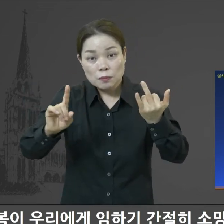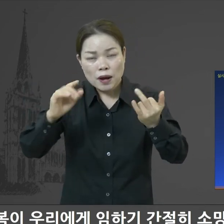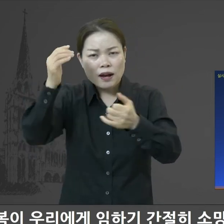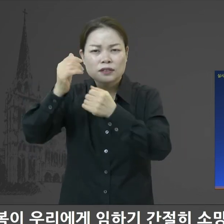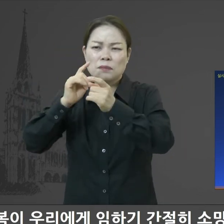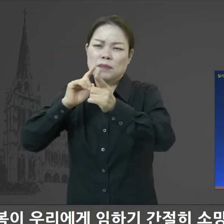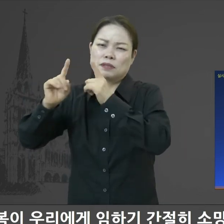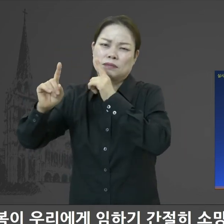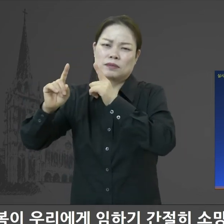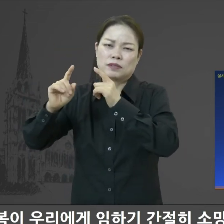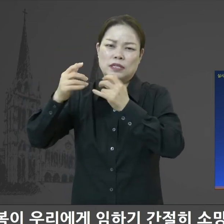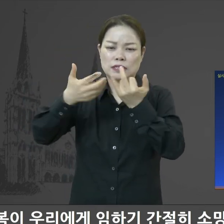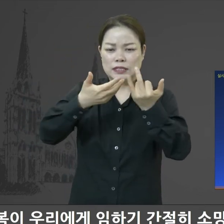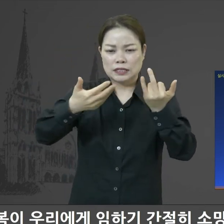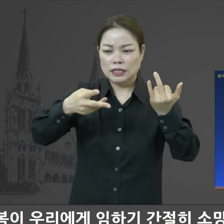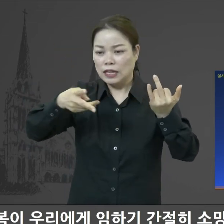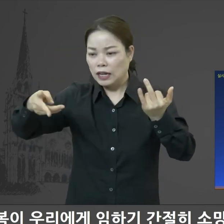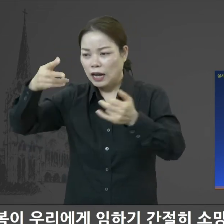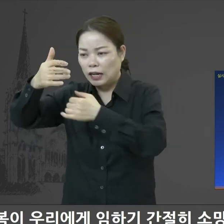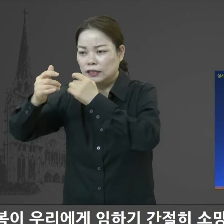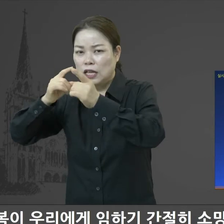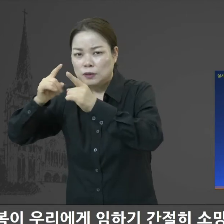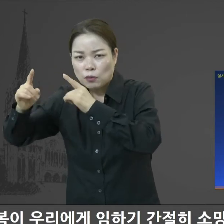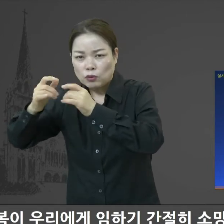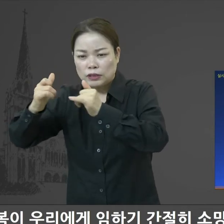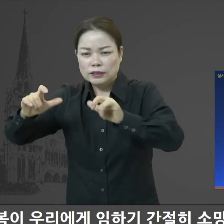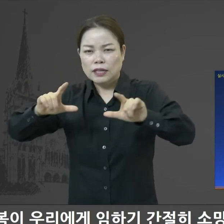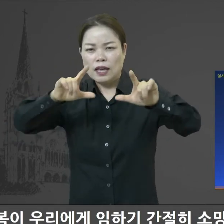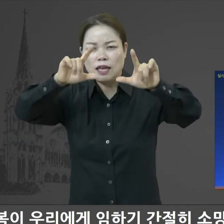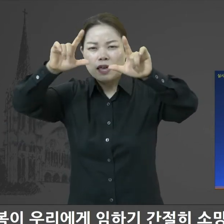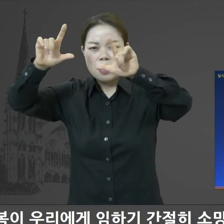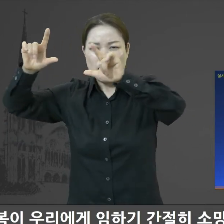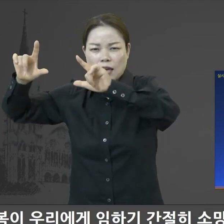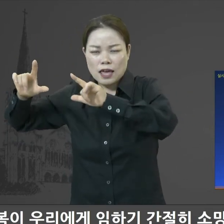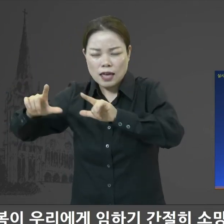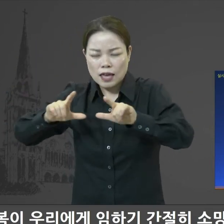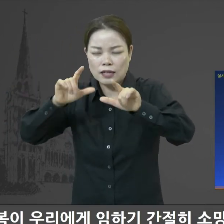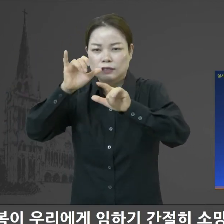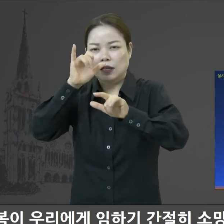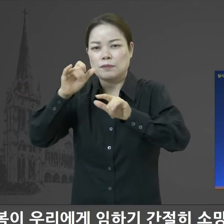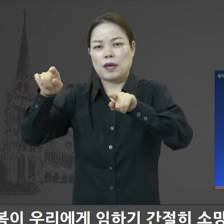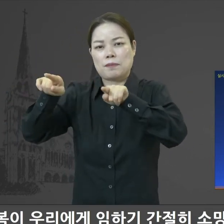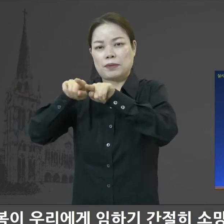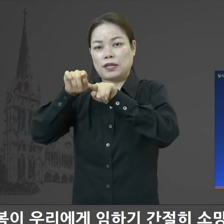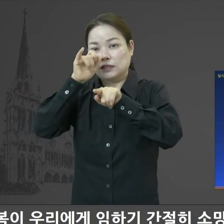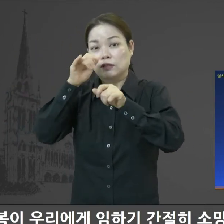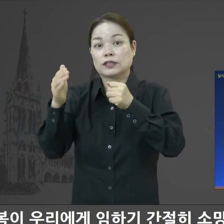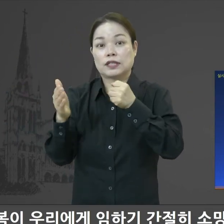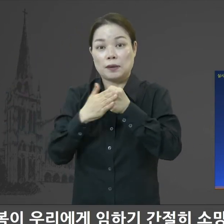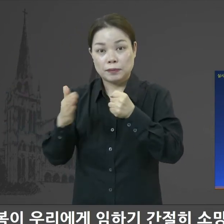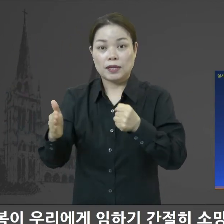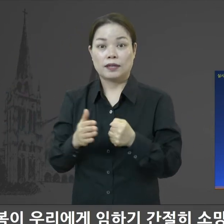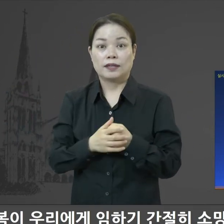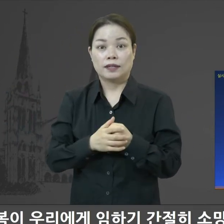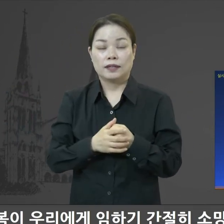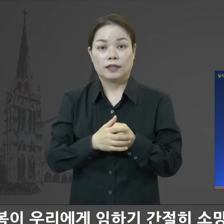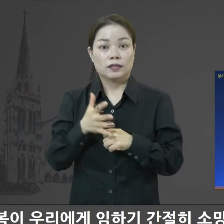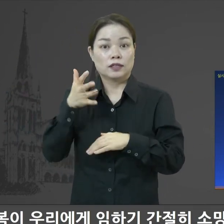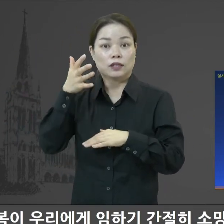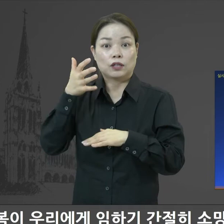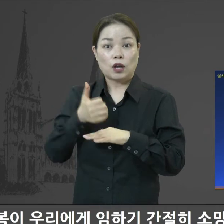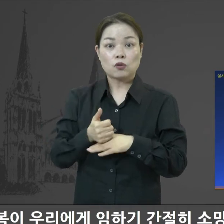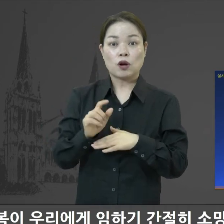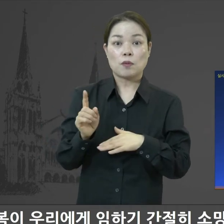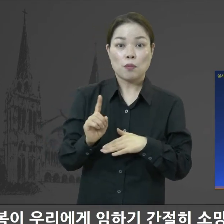하나님의 말씀입니다. 그 모든 인생의 뿌리가 하나님의 말씀에 닿아 있기 때문이죠. 그 결과를